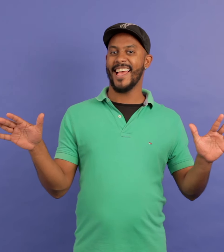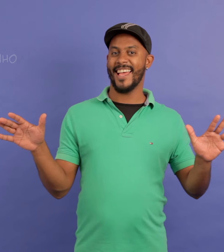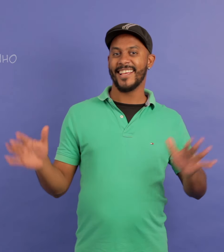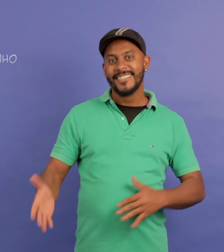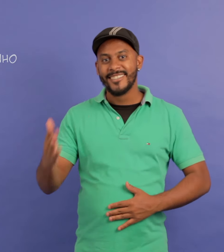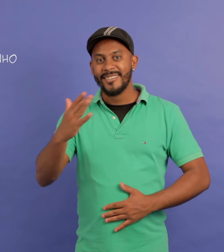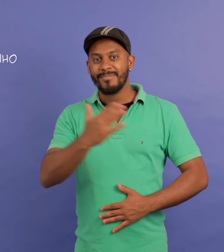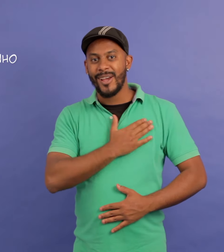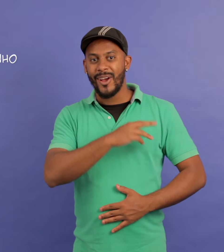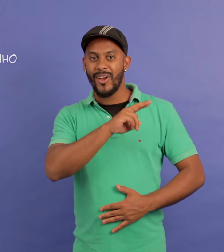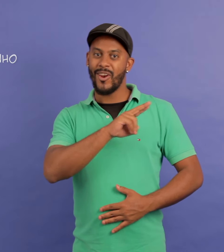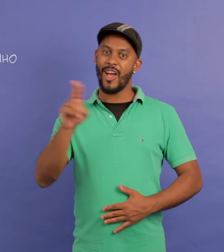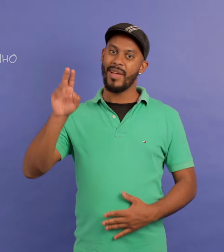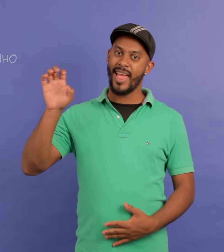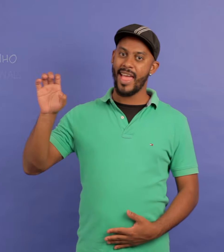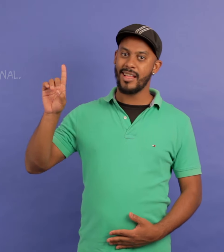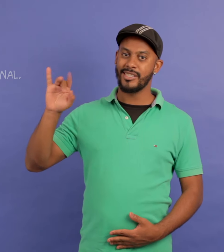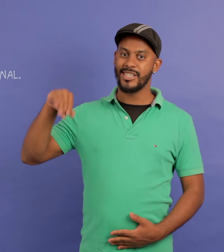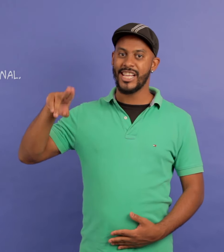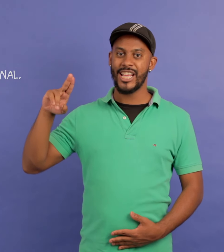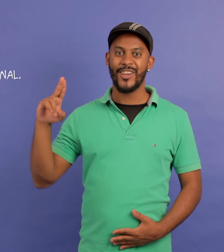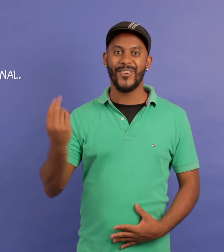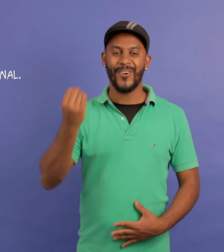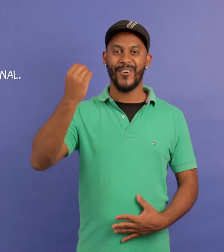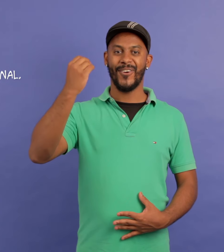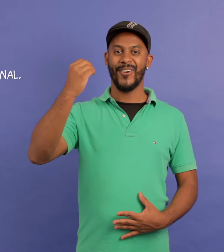Meu nome é Edinho. E esse é o meu sinal.